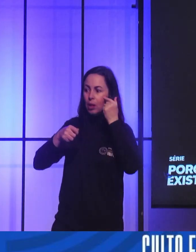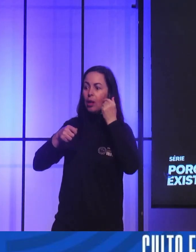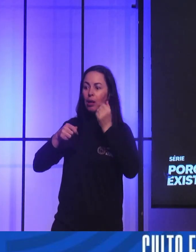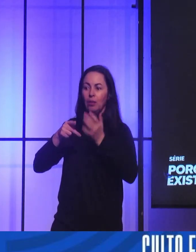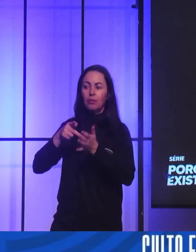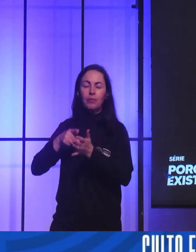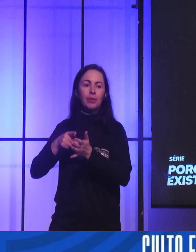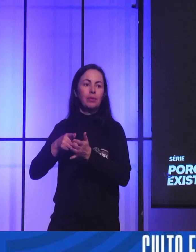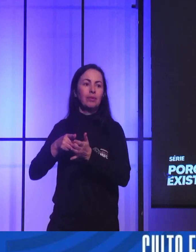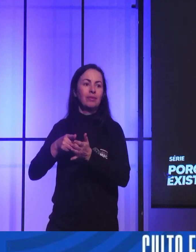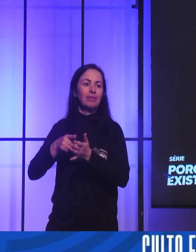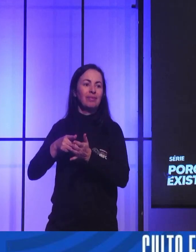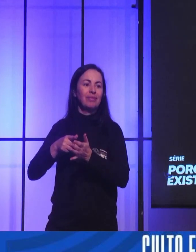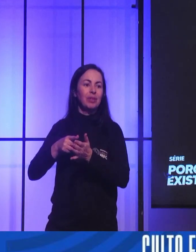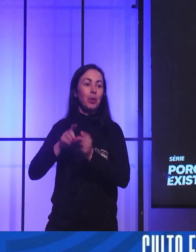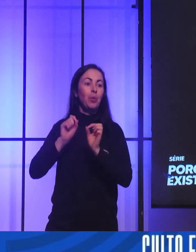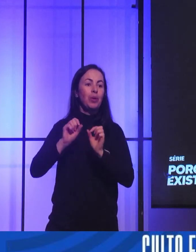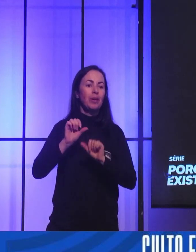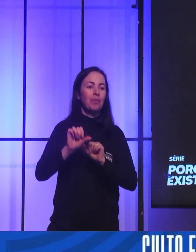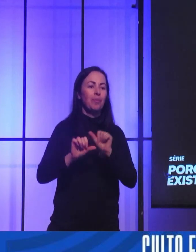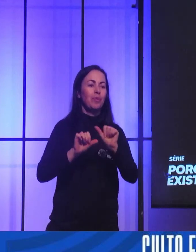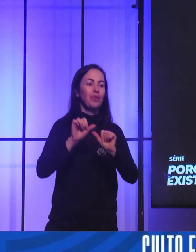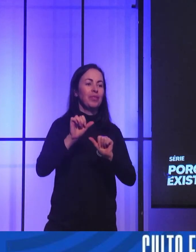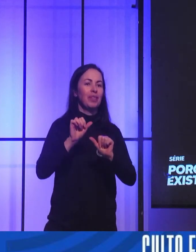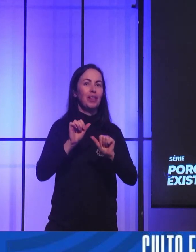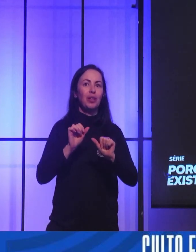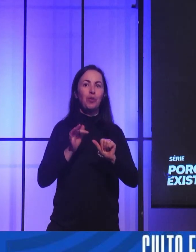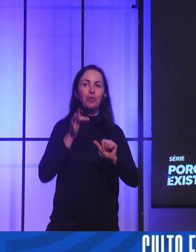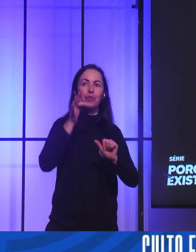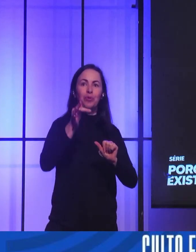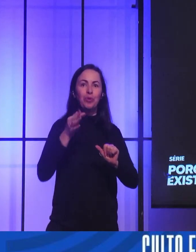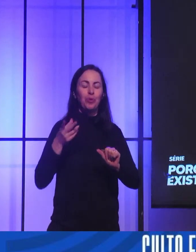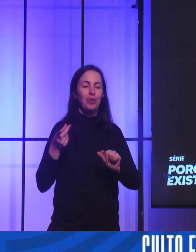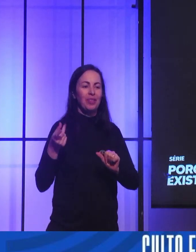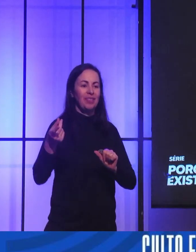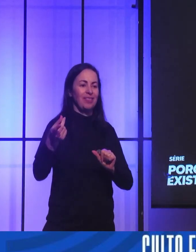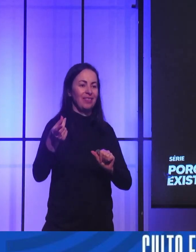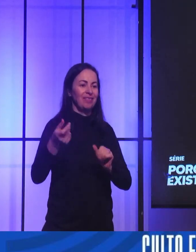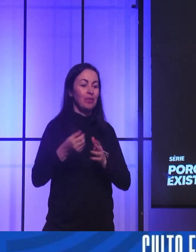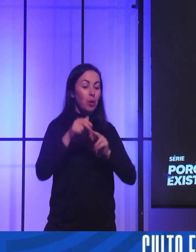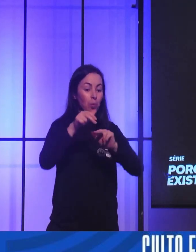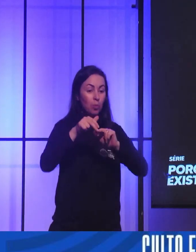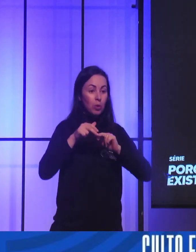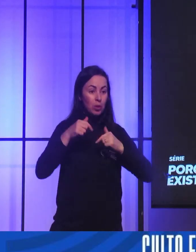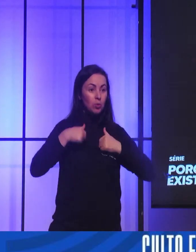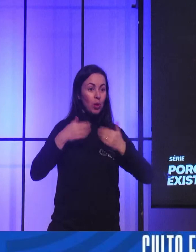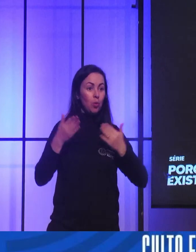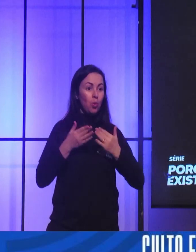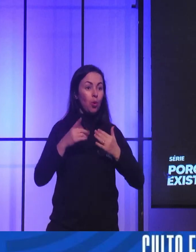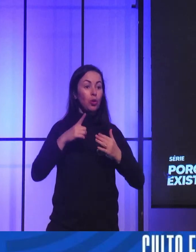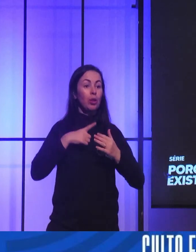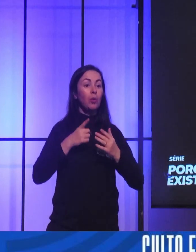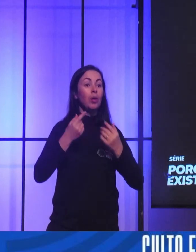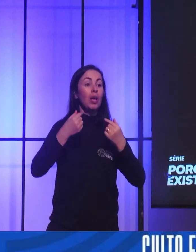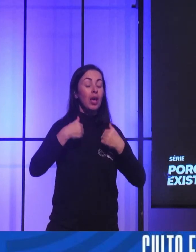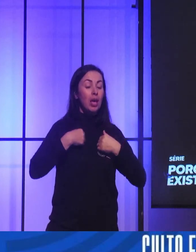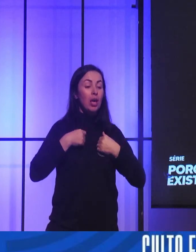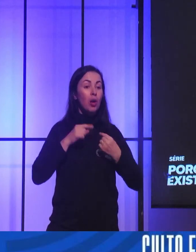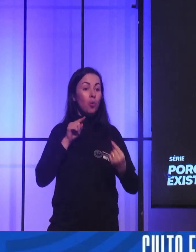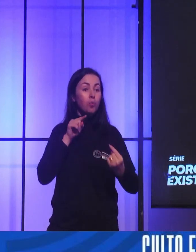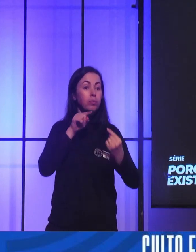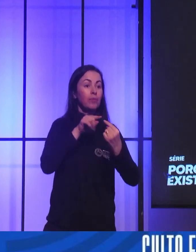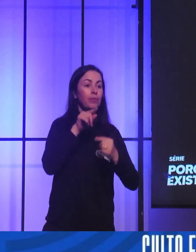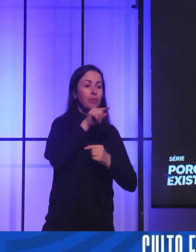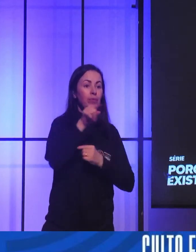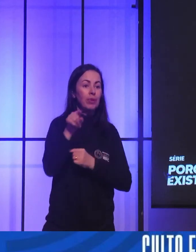na eternidade. Por isso, eu desafio você a entender, a compreender que Deus lhe deu uma